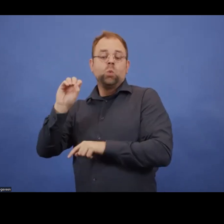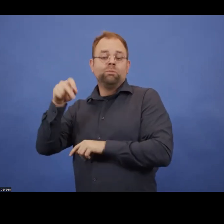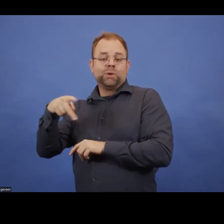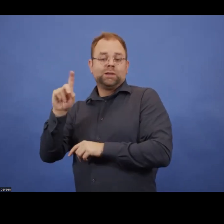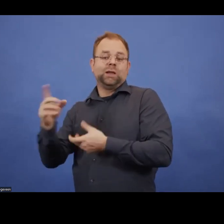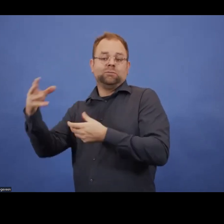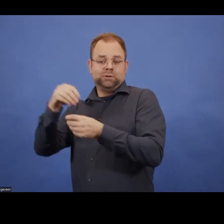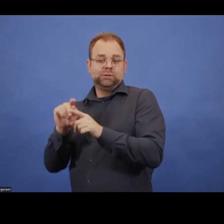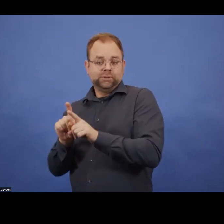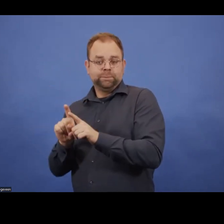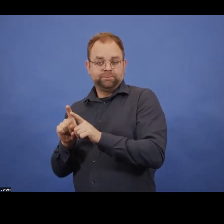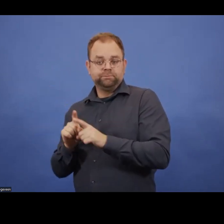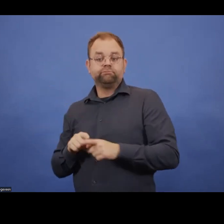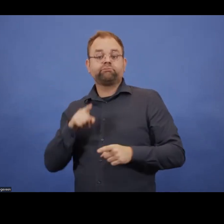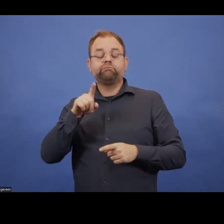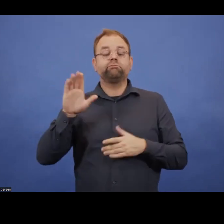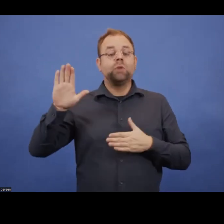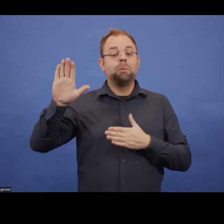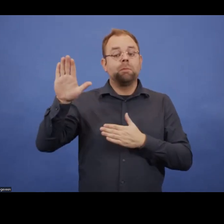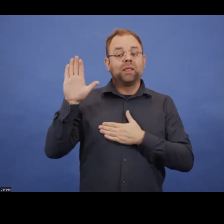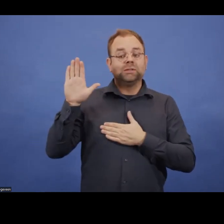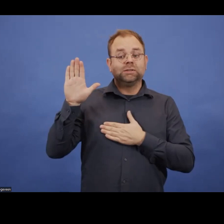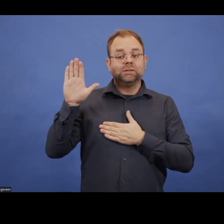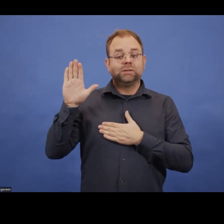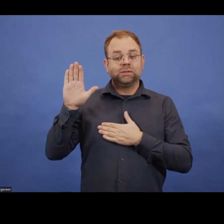pledges de organizaciones